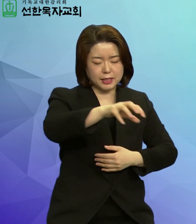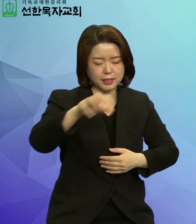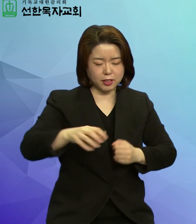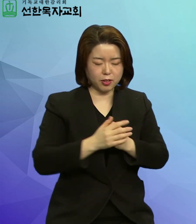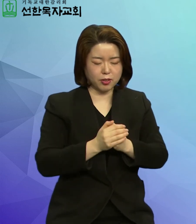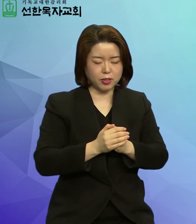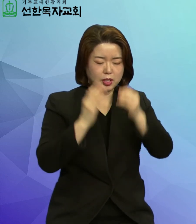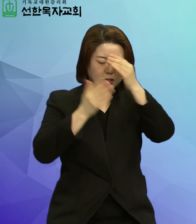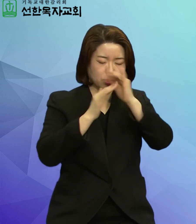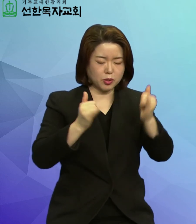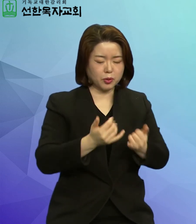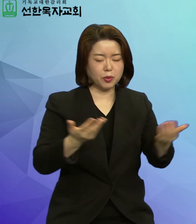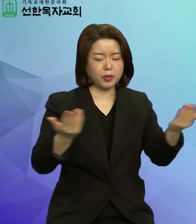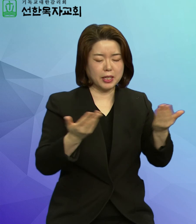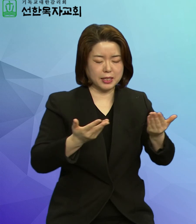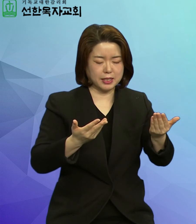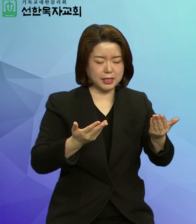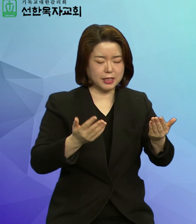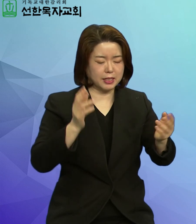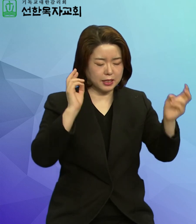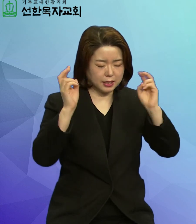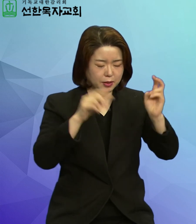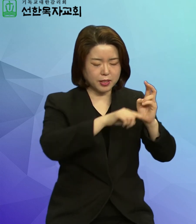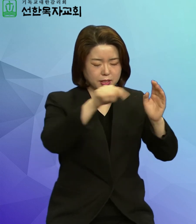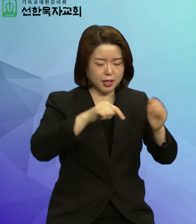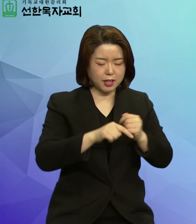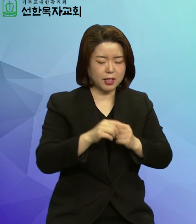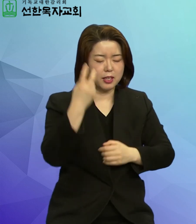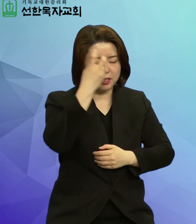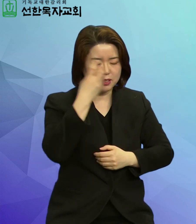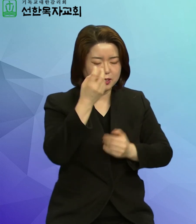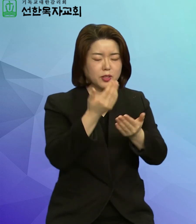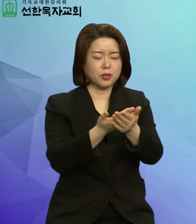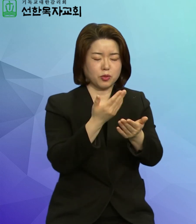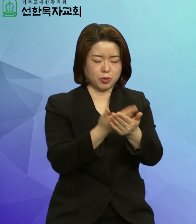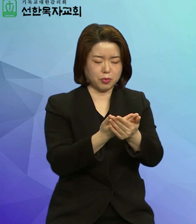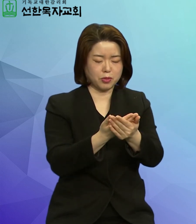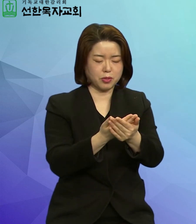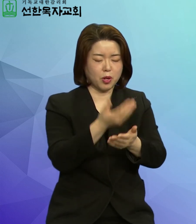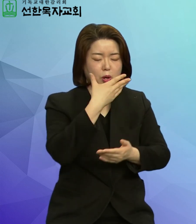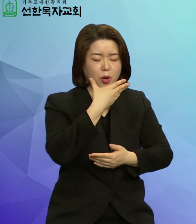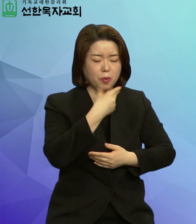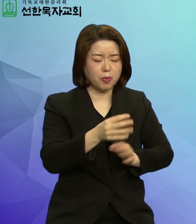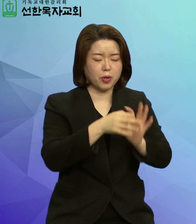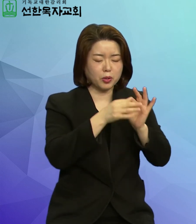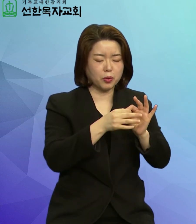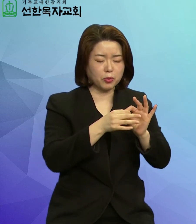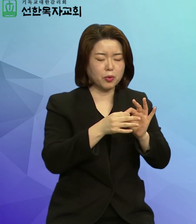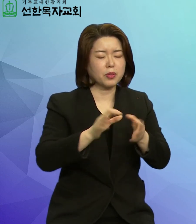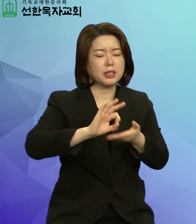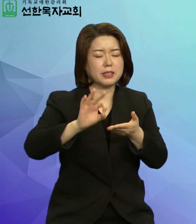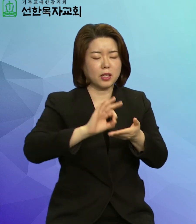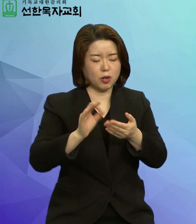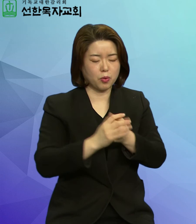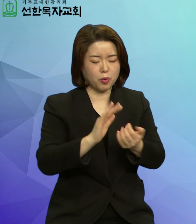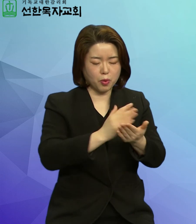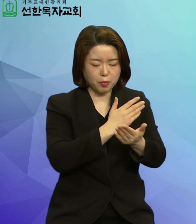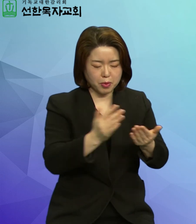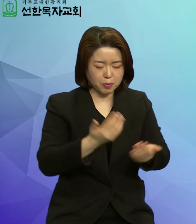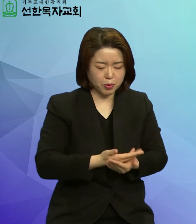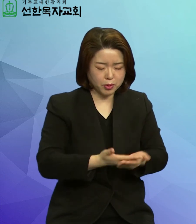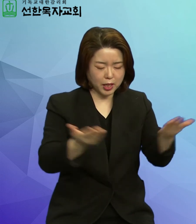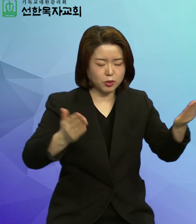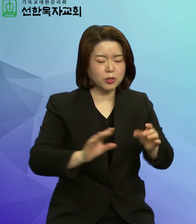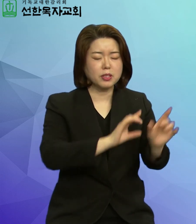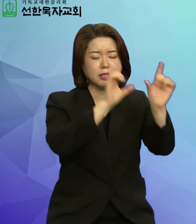일터, 성도들의 생업 주님 지켜주소서. 하나님 복의 통로로 쓰임받으며